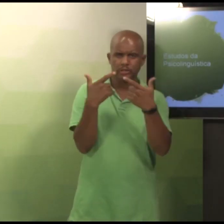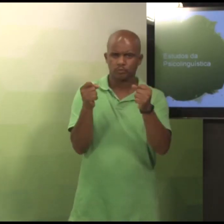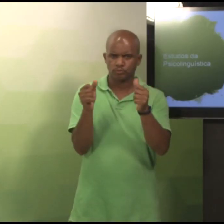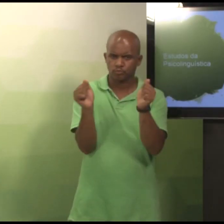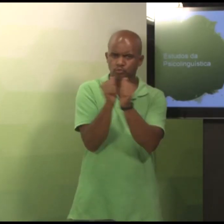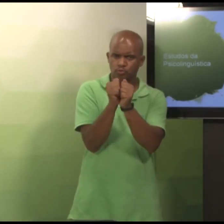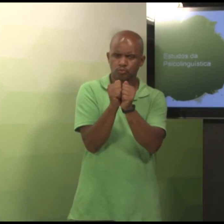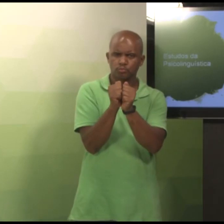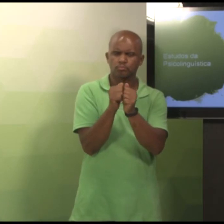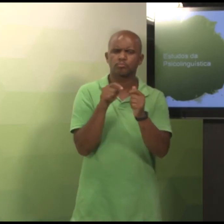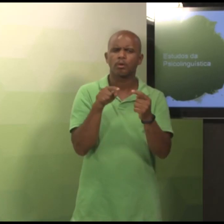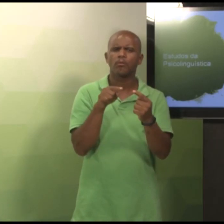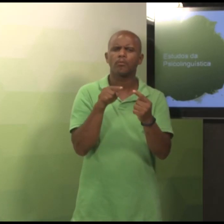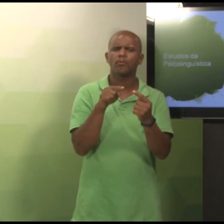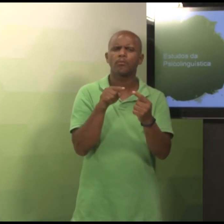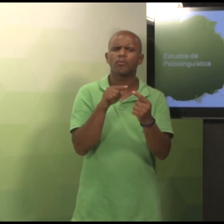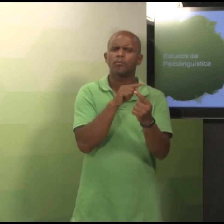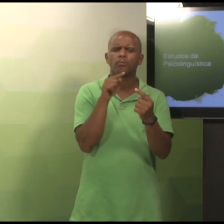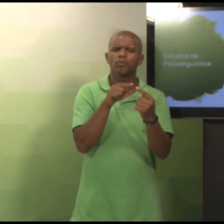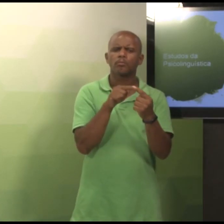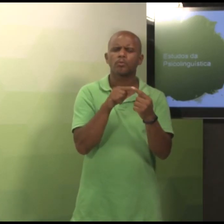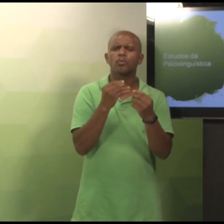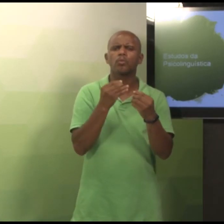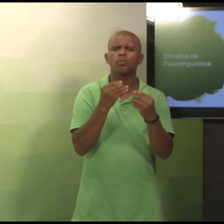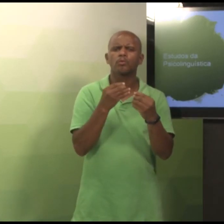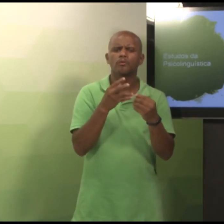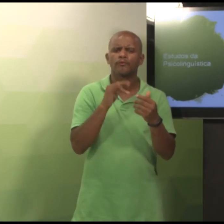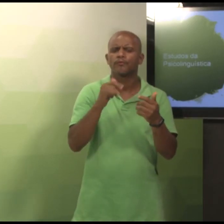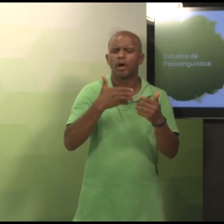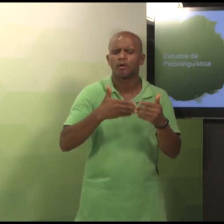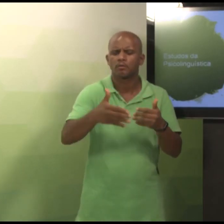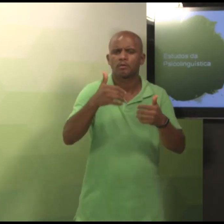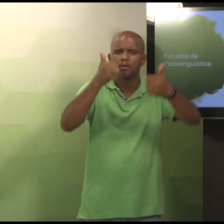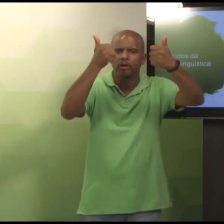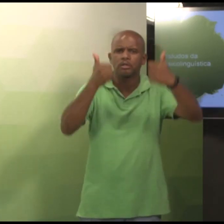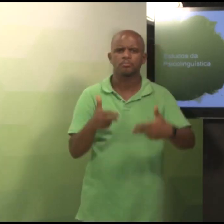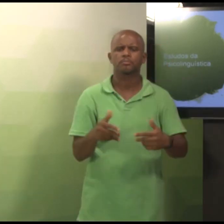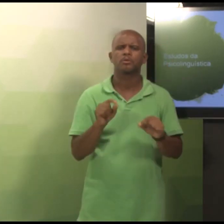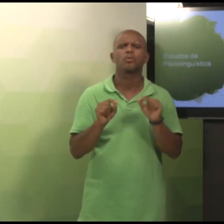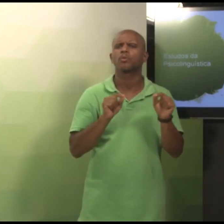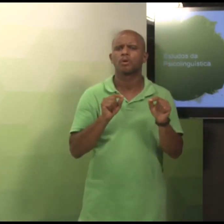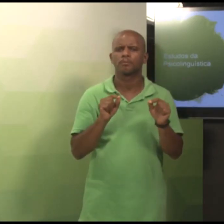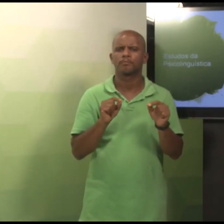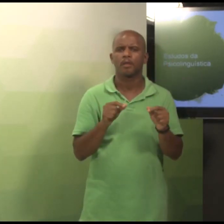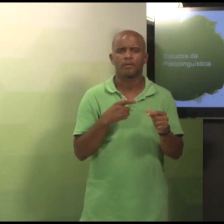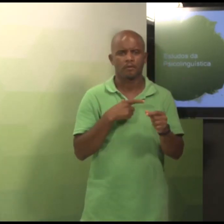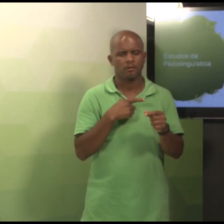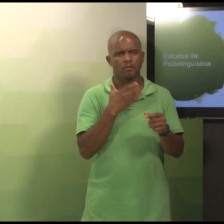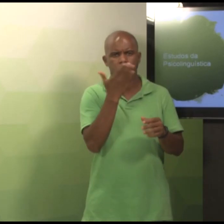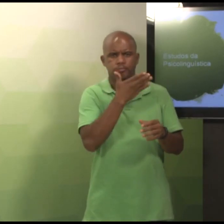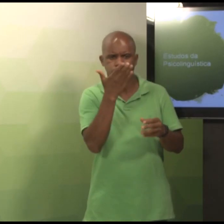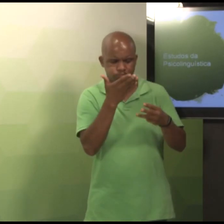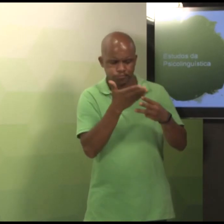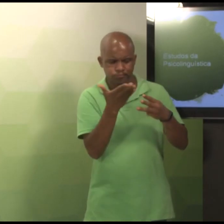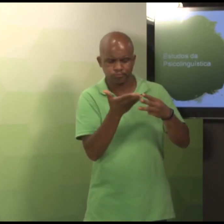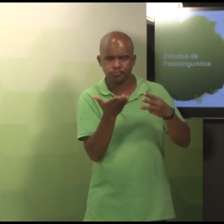Sobre a psicolinguística. Qual o objetivo? Vamos falar a partir de agora, a partir de